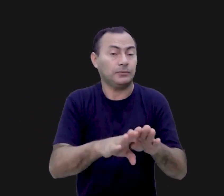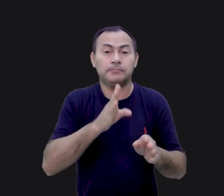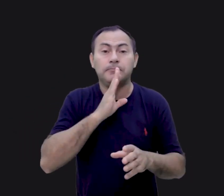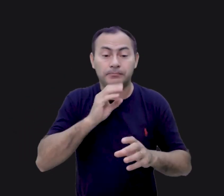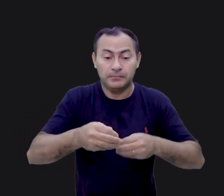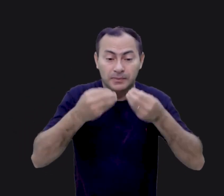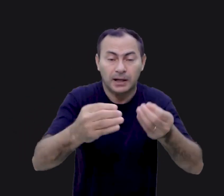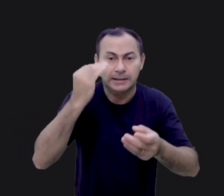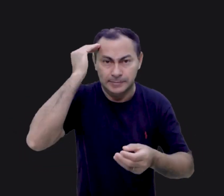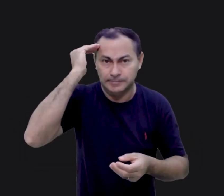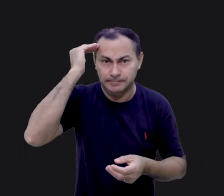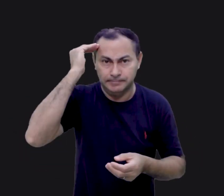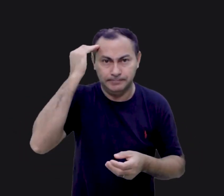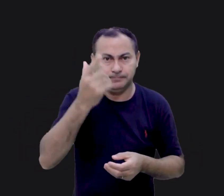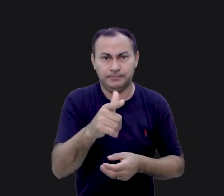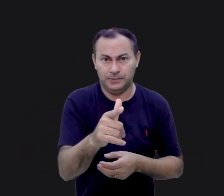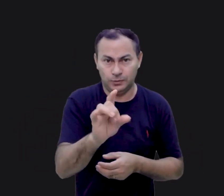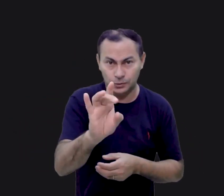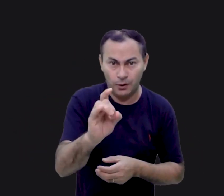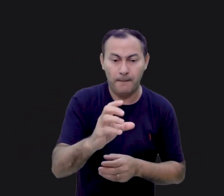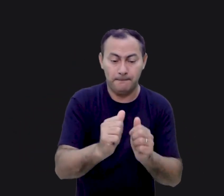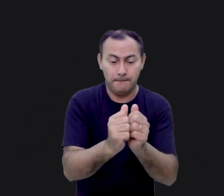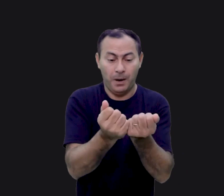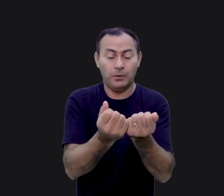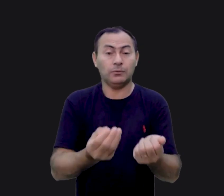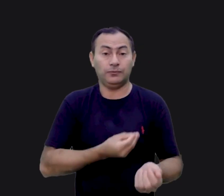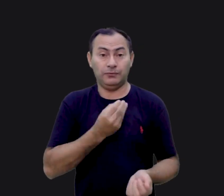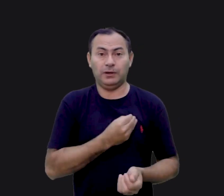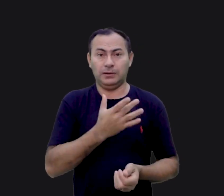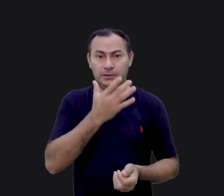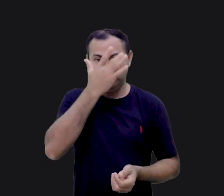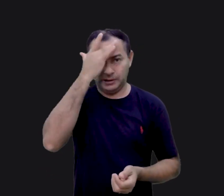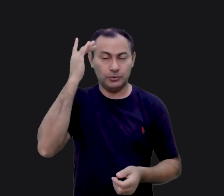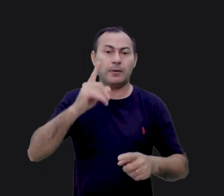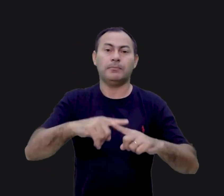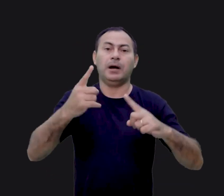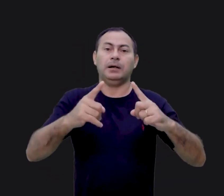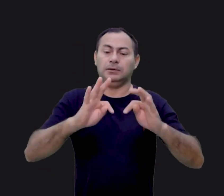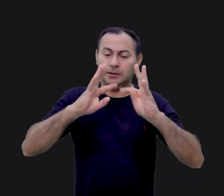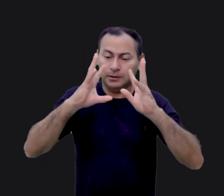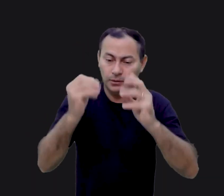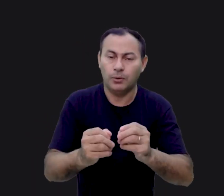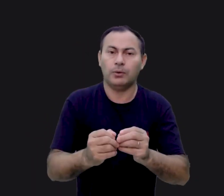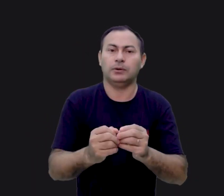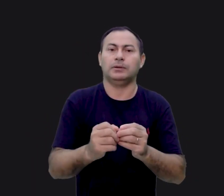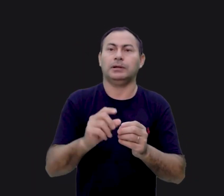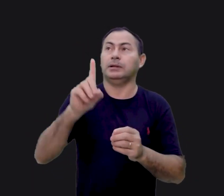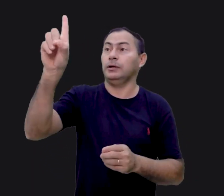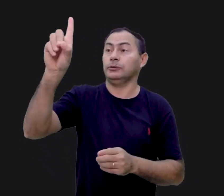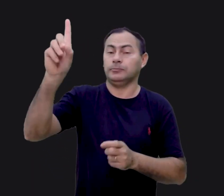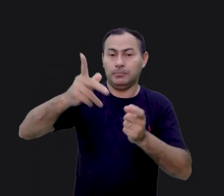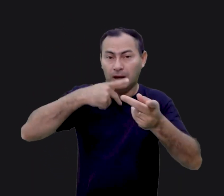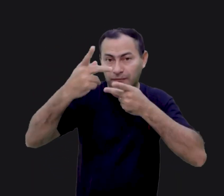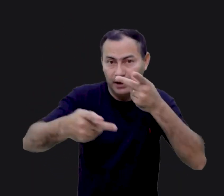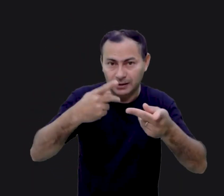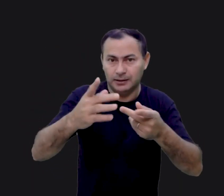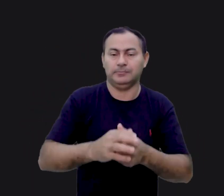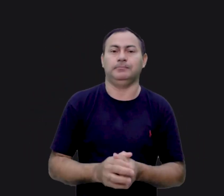para te dar a entender que não só de pão vive o homem mas de tudo que sai da boca do